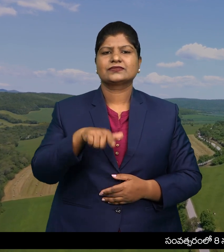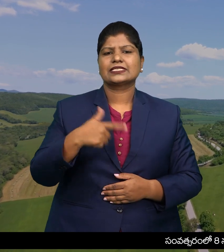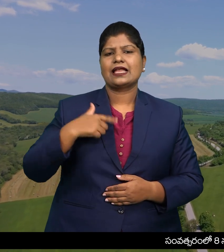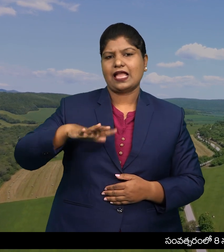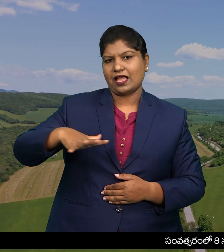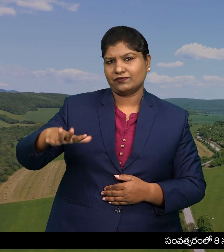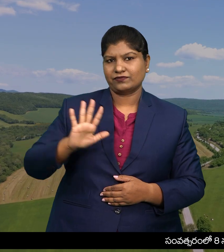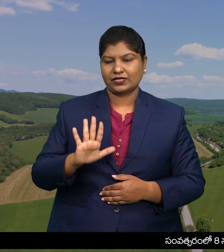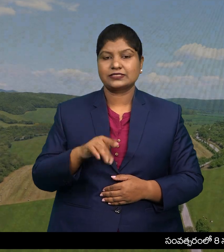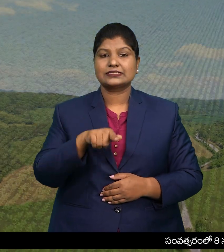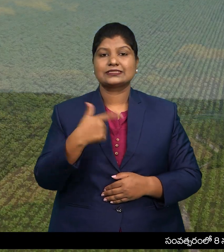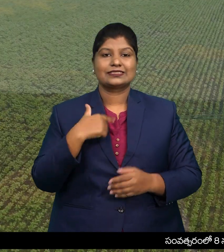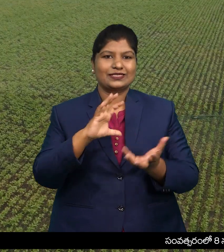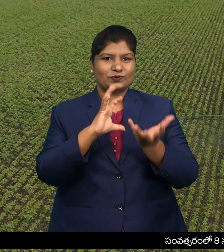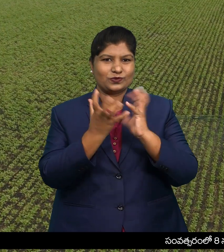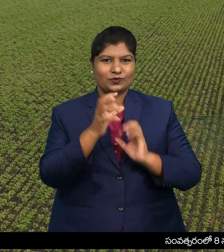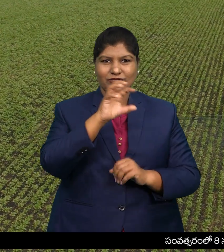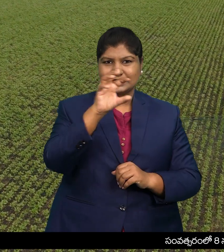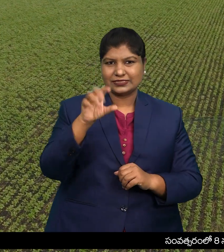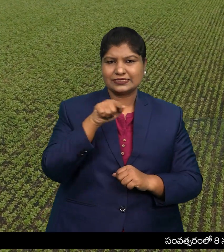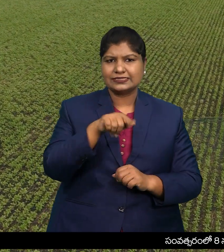సంవత్సరంలో 8 నుండి 10 నెలల కాలంతో పోలిస్తే